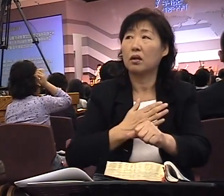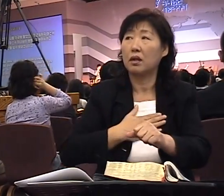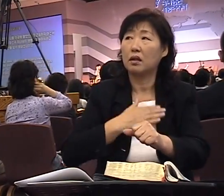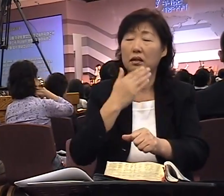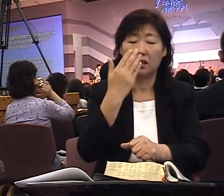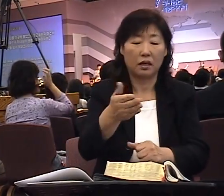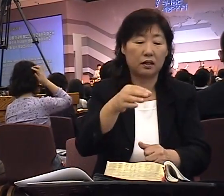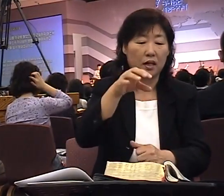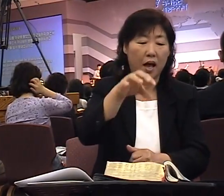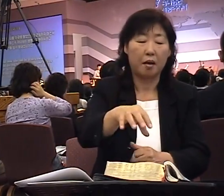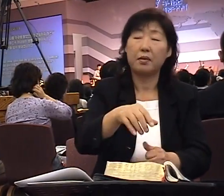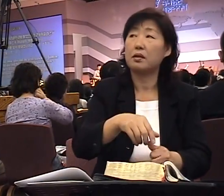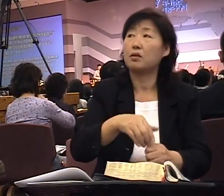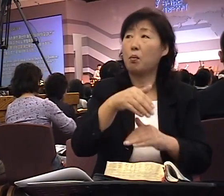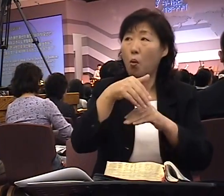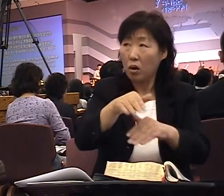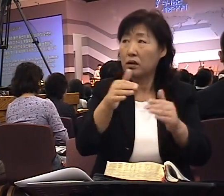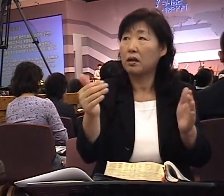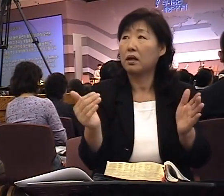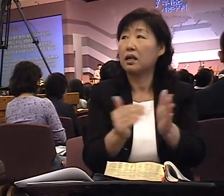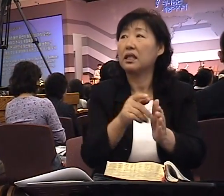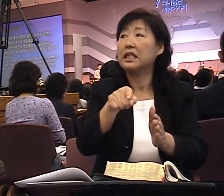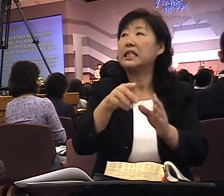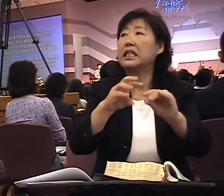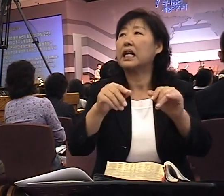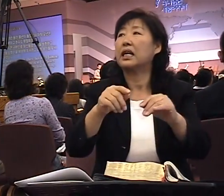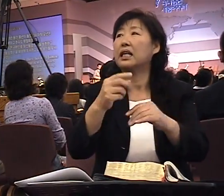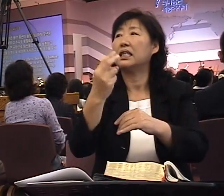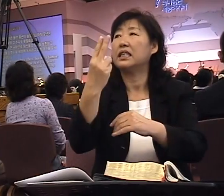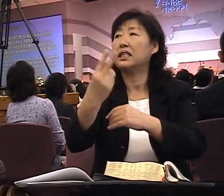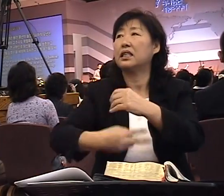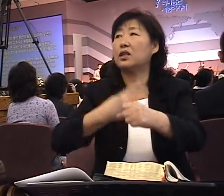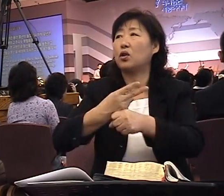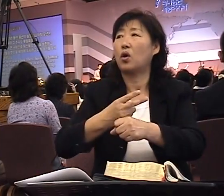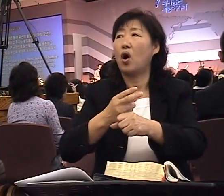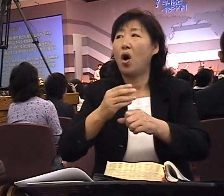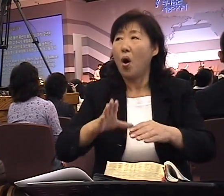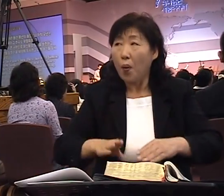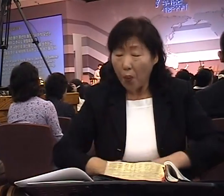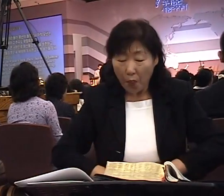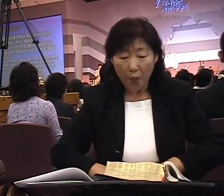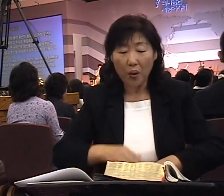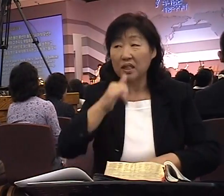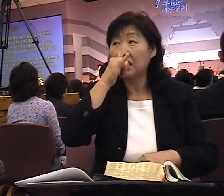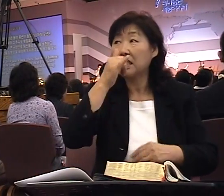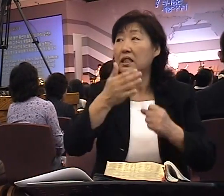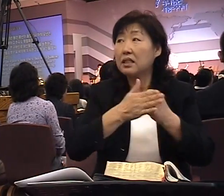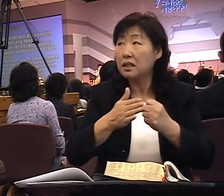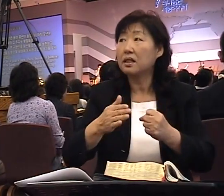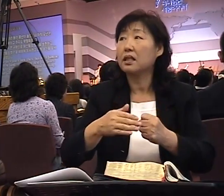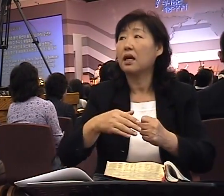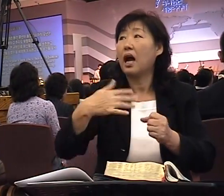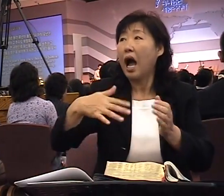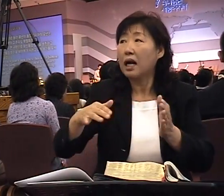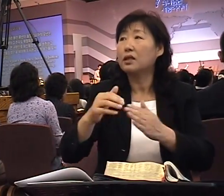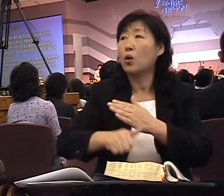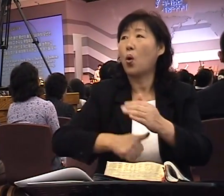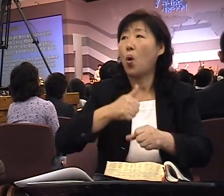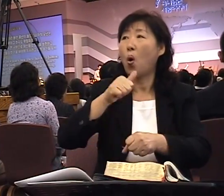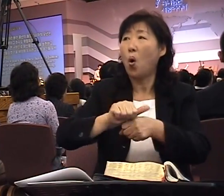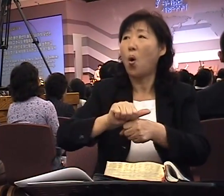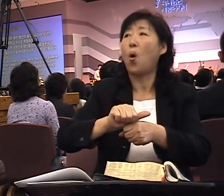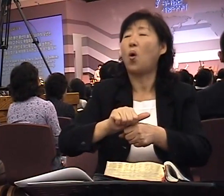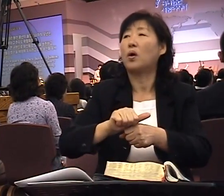나를 당신들 앞서 보내셨나이다. 이 땅에 2년 동안 흉년이 들었으나 아직 5년은 기경도 못하고